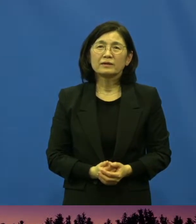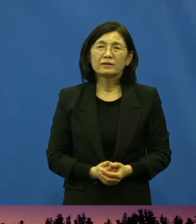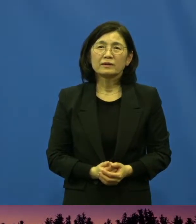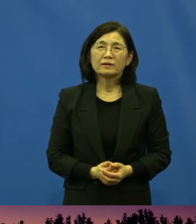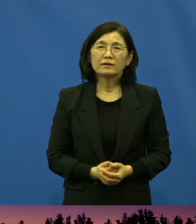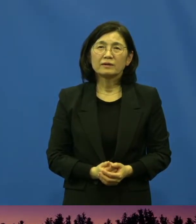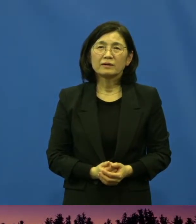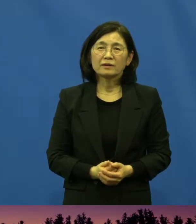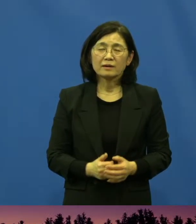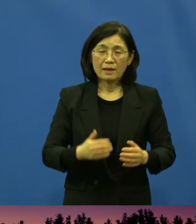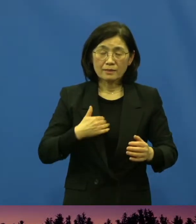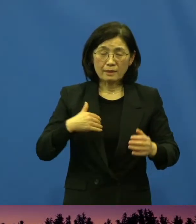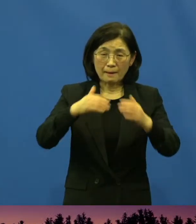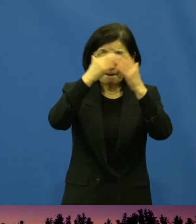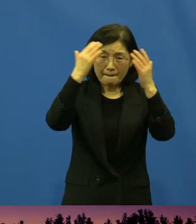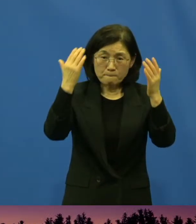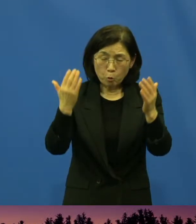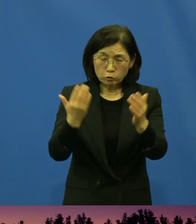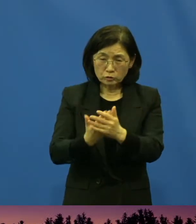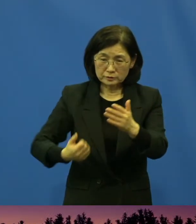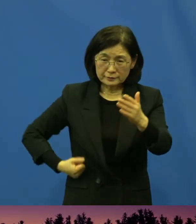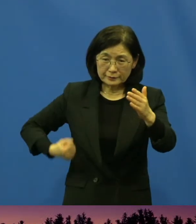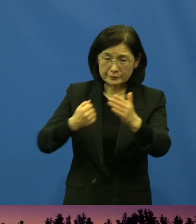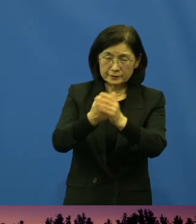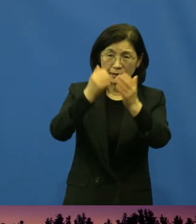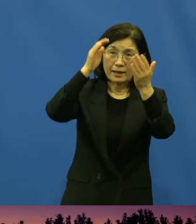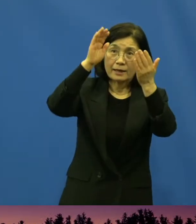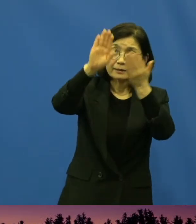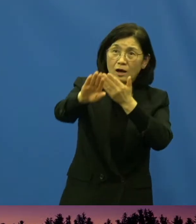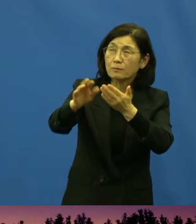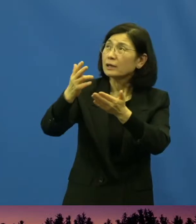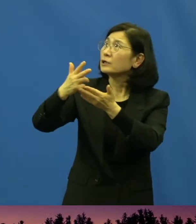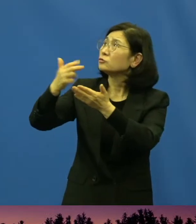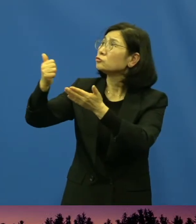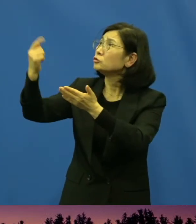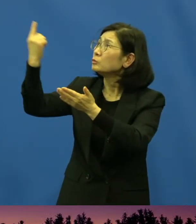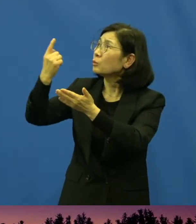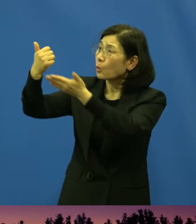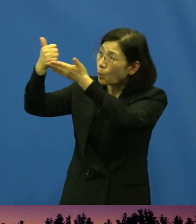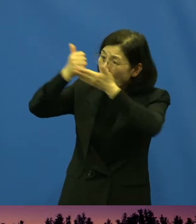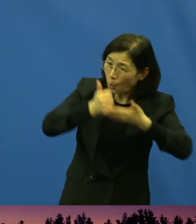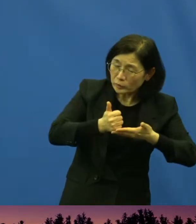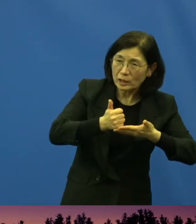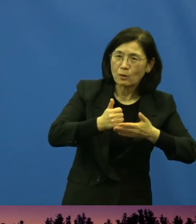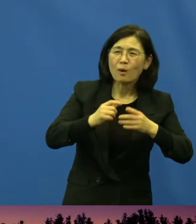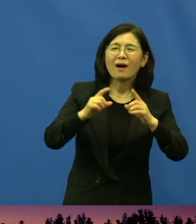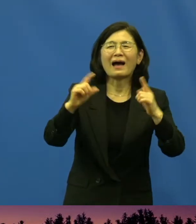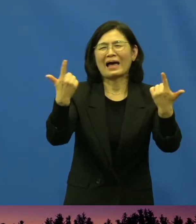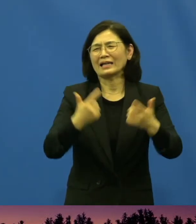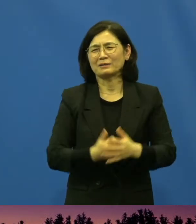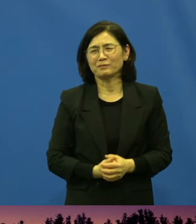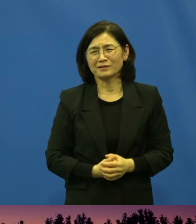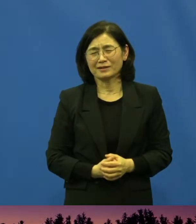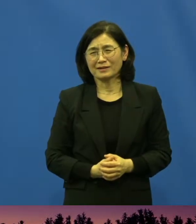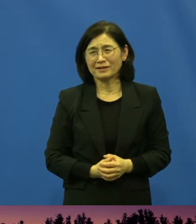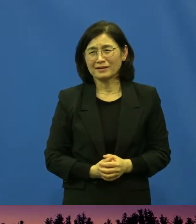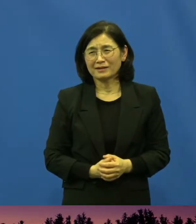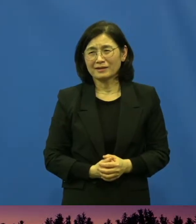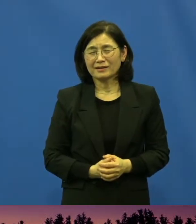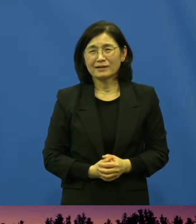결정하고 난 다음에 하나님을 모셔와. 더 나쁜 거는 다 실패하고 난 다음에 하나님을 찾아.